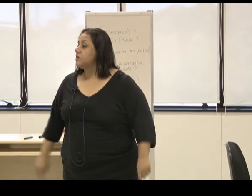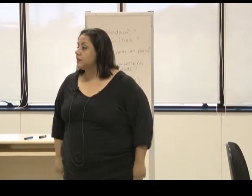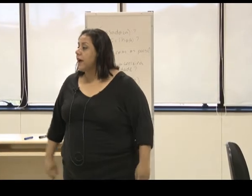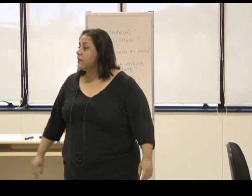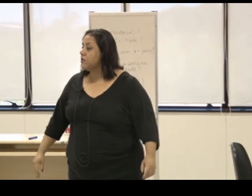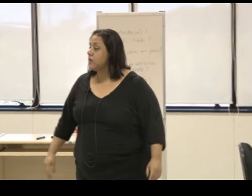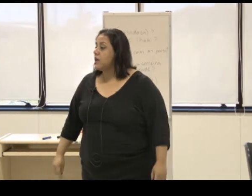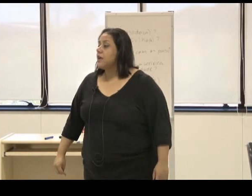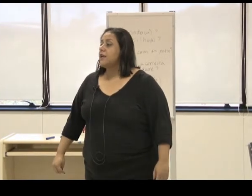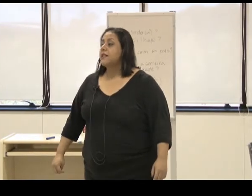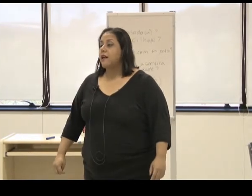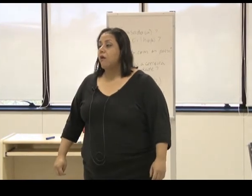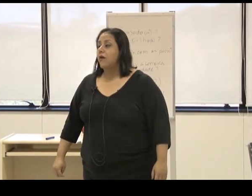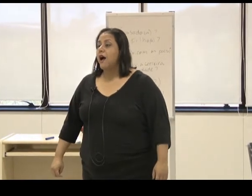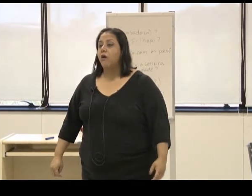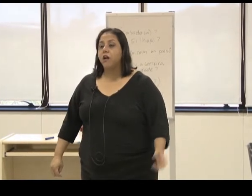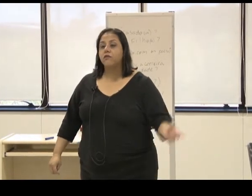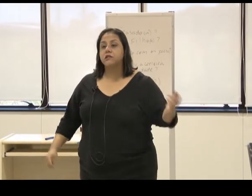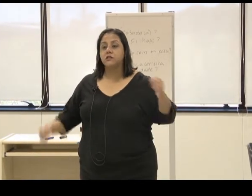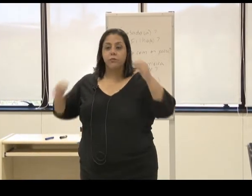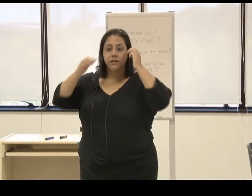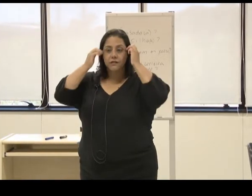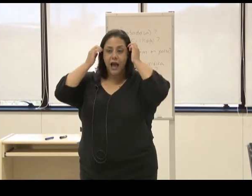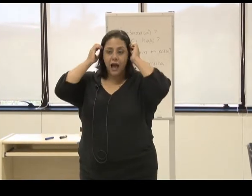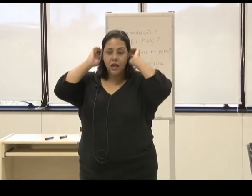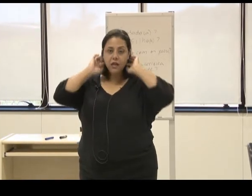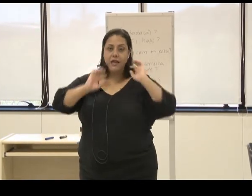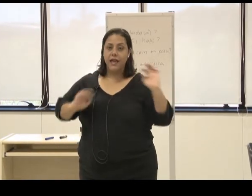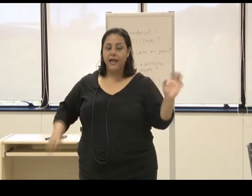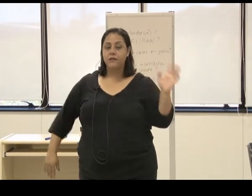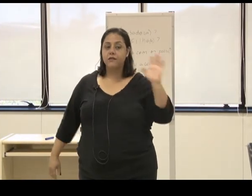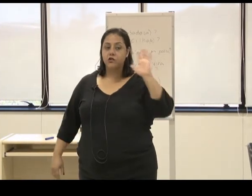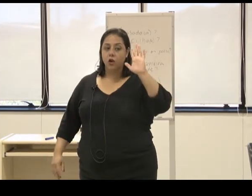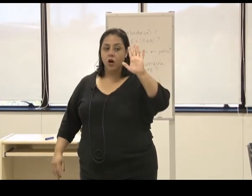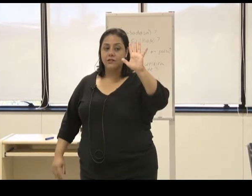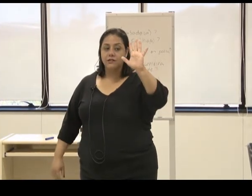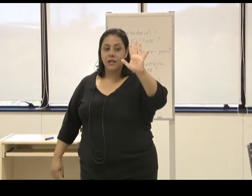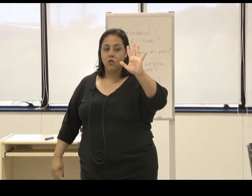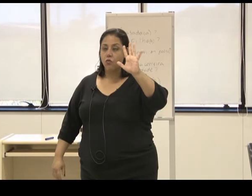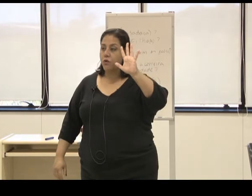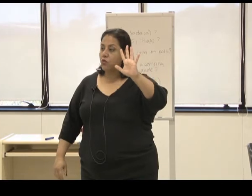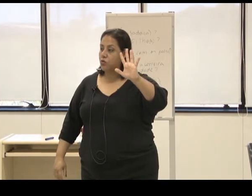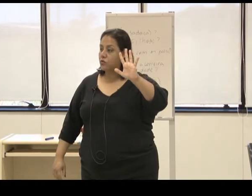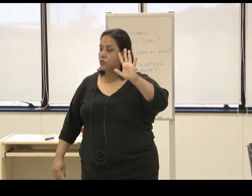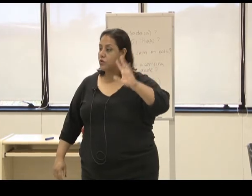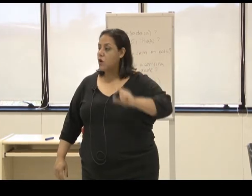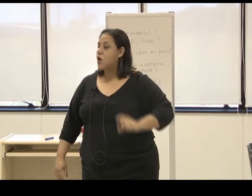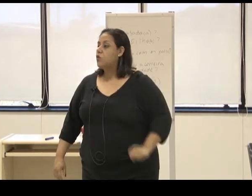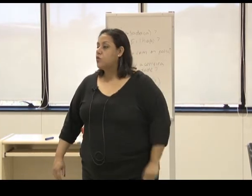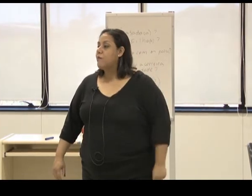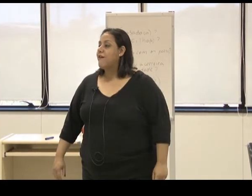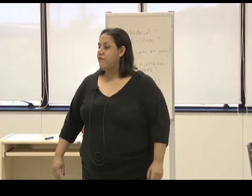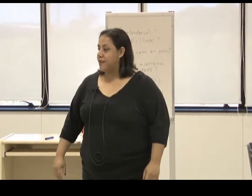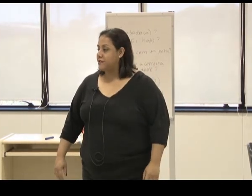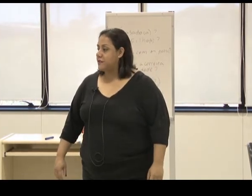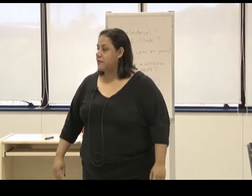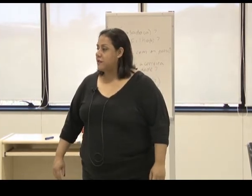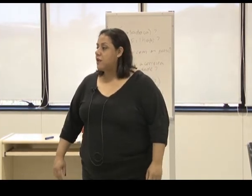certo? Então, agora vocês vão pensar em só 5 minutos numa festa. E vocês